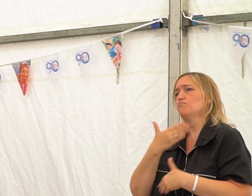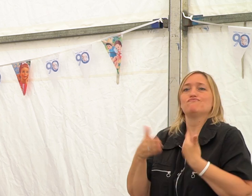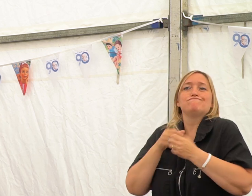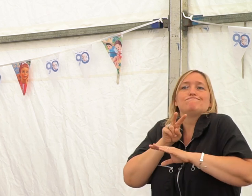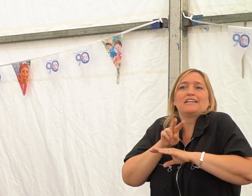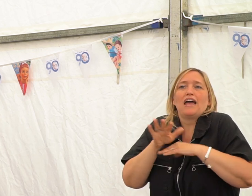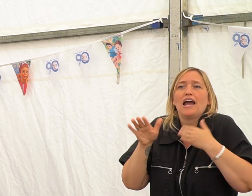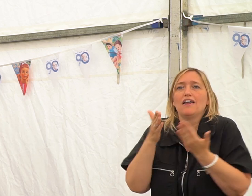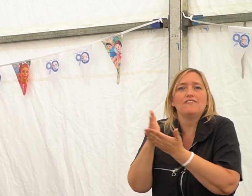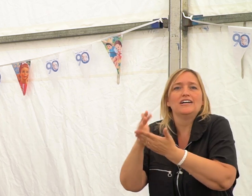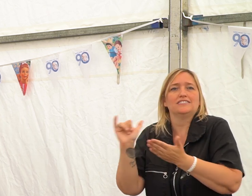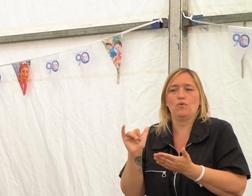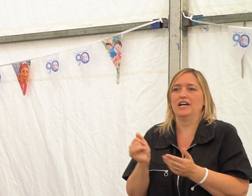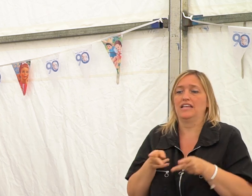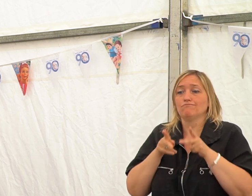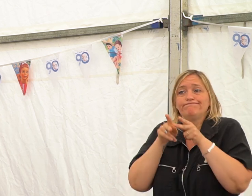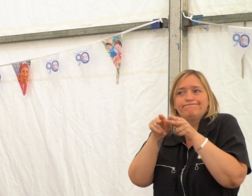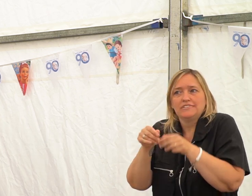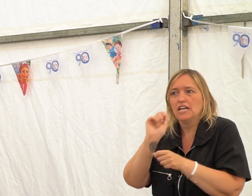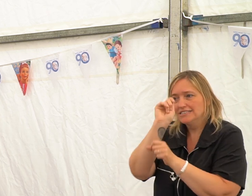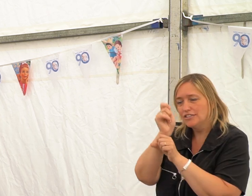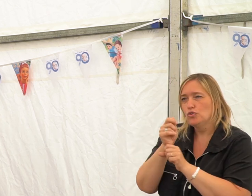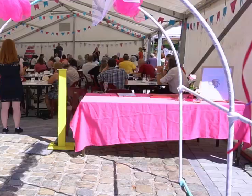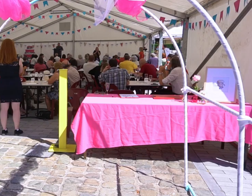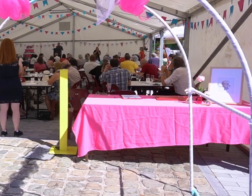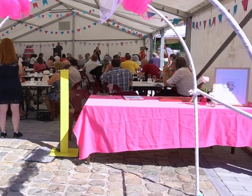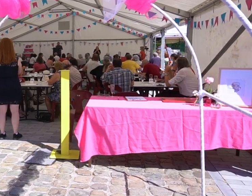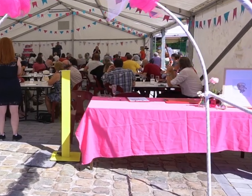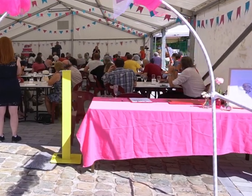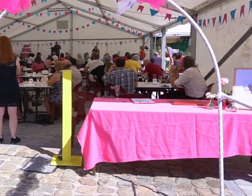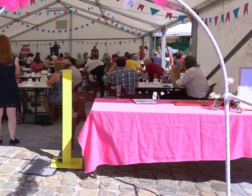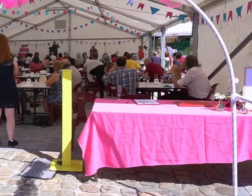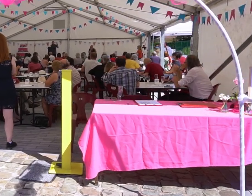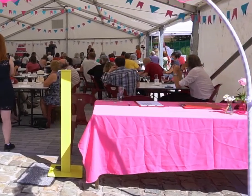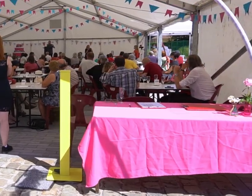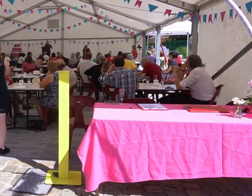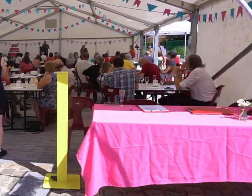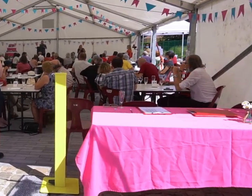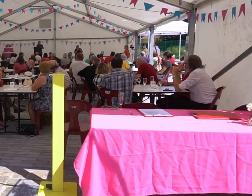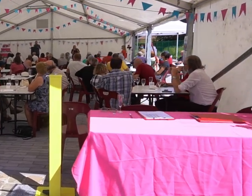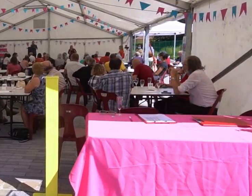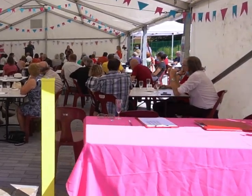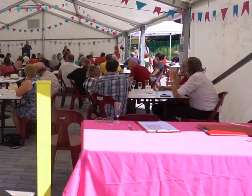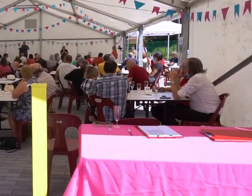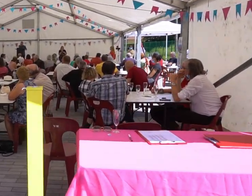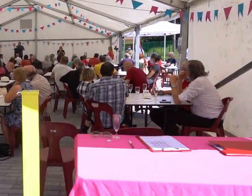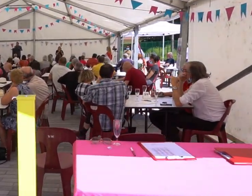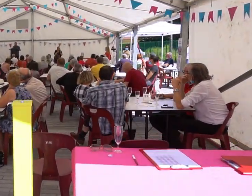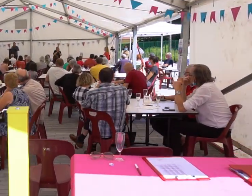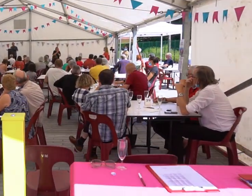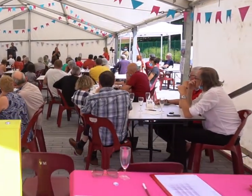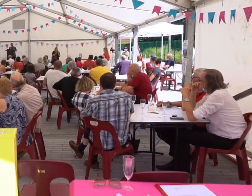de la journée, c'est l'inauguration de la statue. Dans quelques minutes, je vous donnerai les consignes par rapport à ça. Les 90 ans de Marcel Marlier, c'était